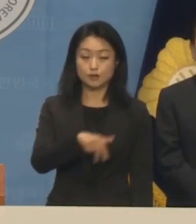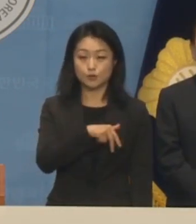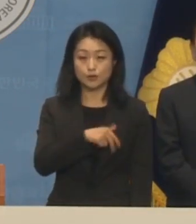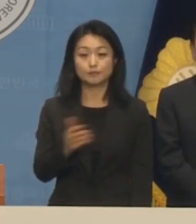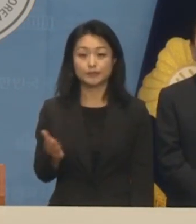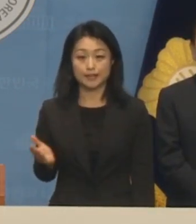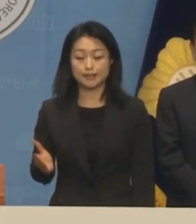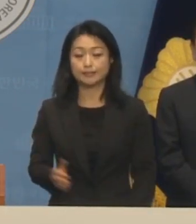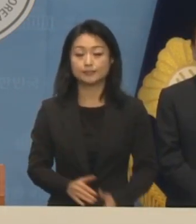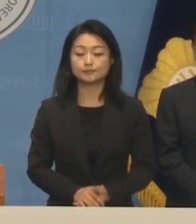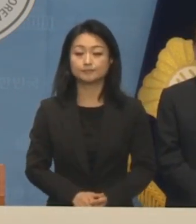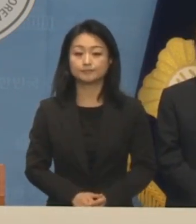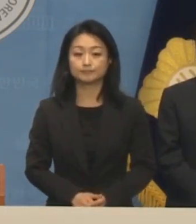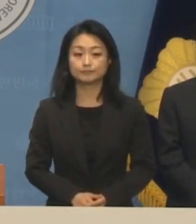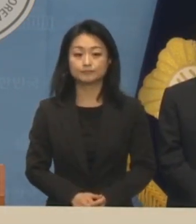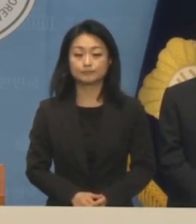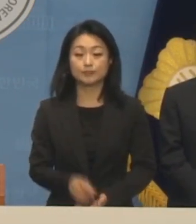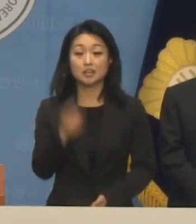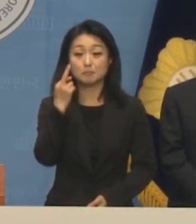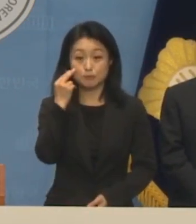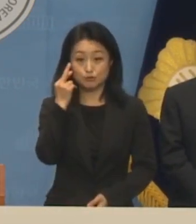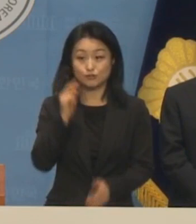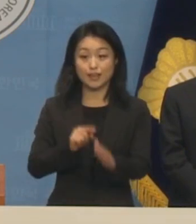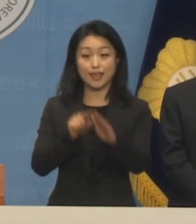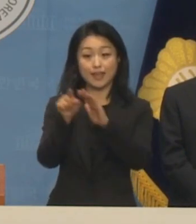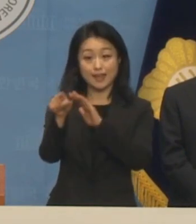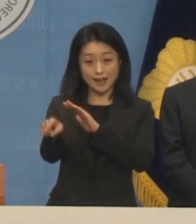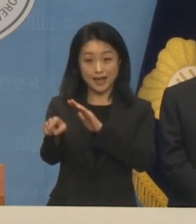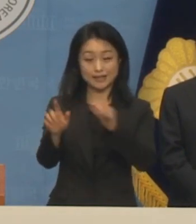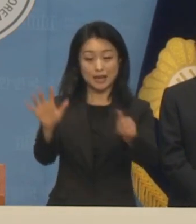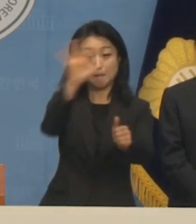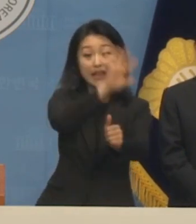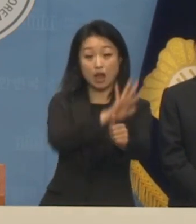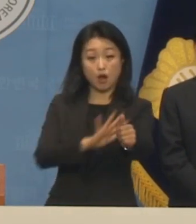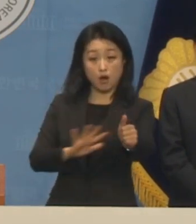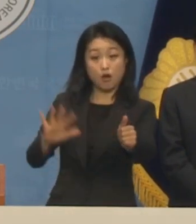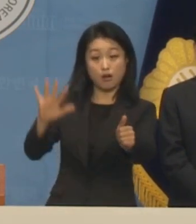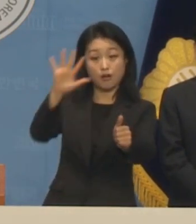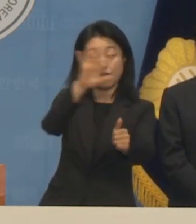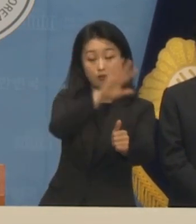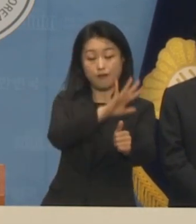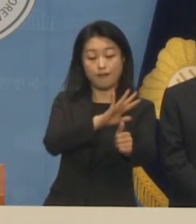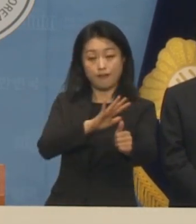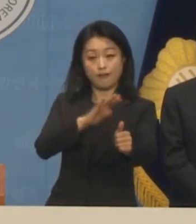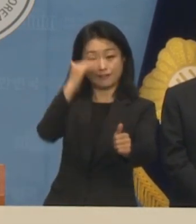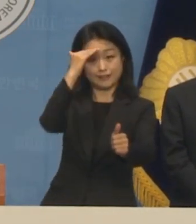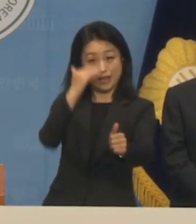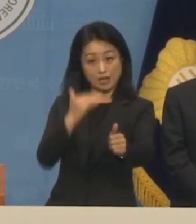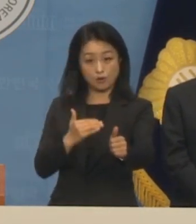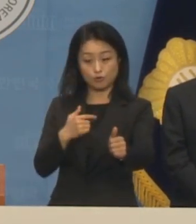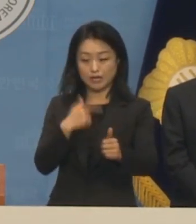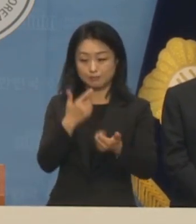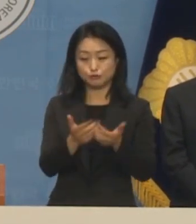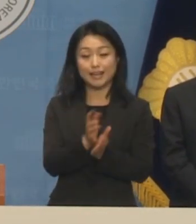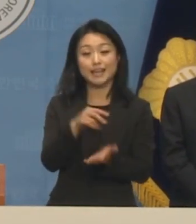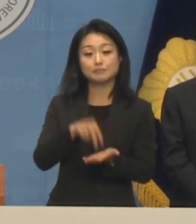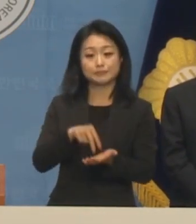저희가 이번에 미국에 가게 된 배경에는 우선 이런 당의 입장이